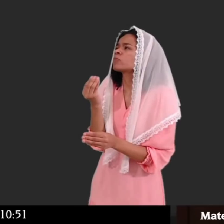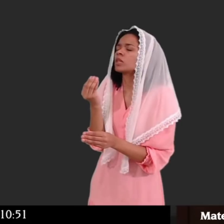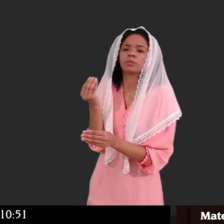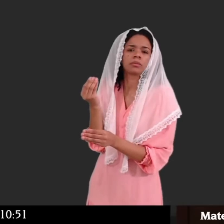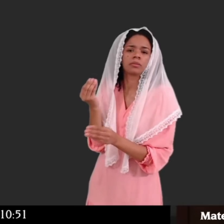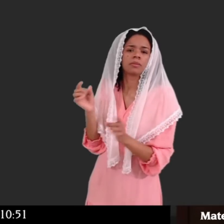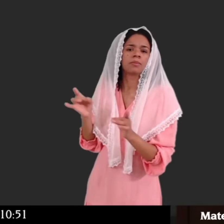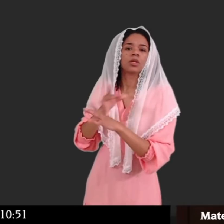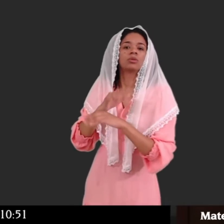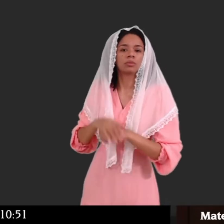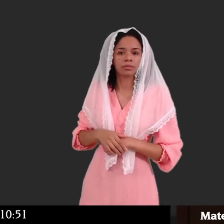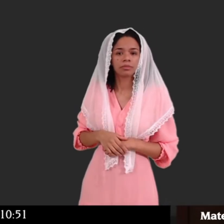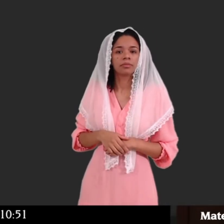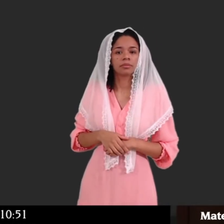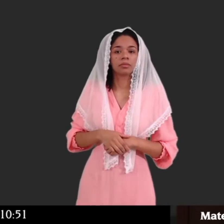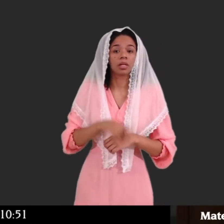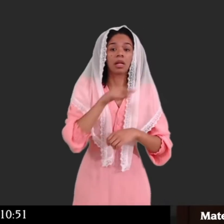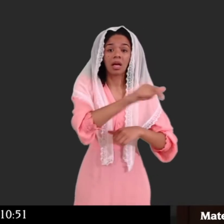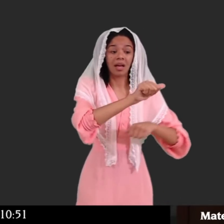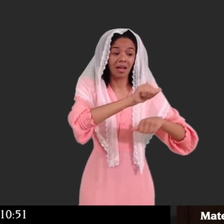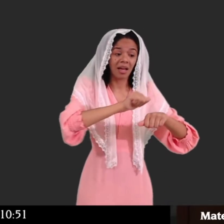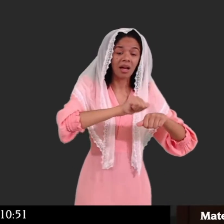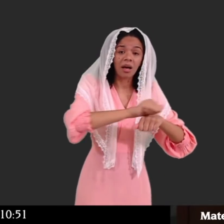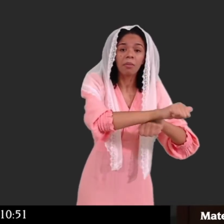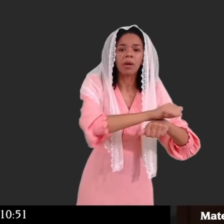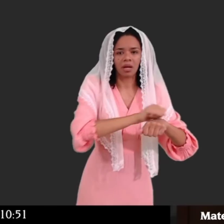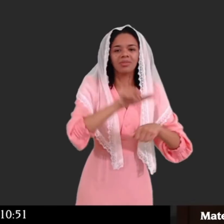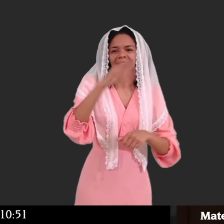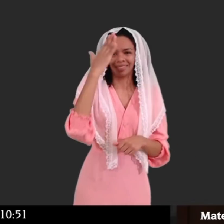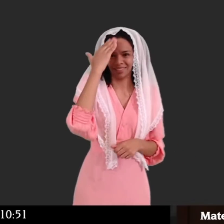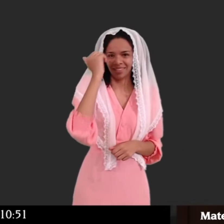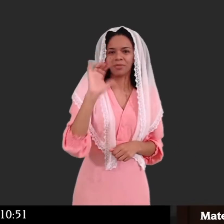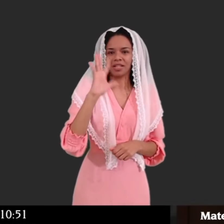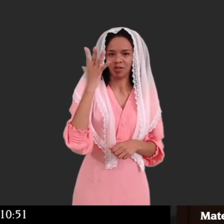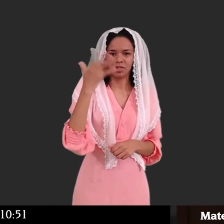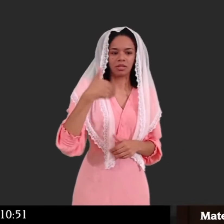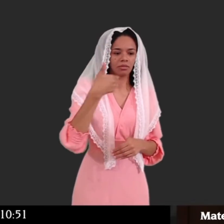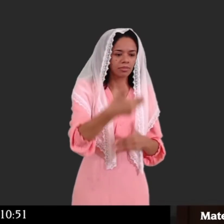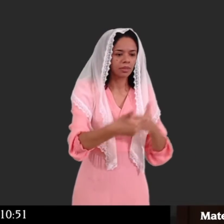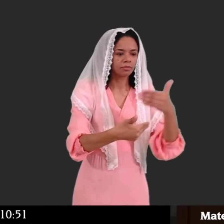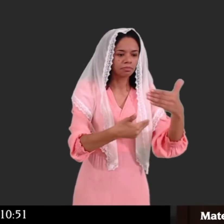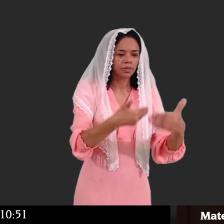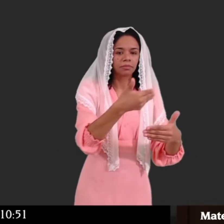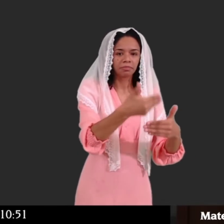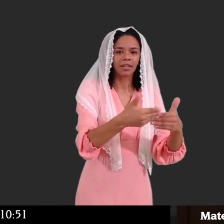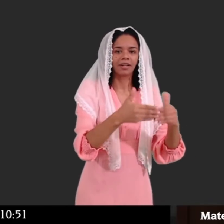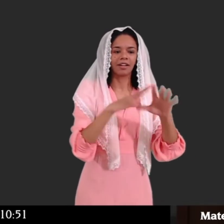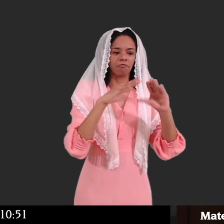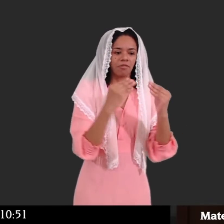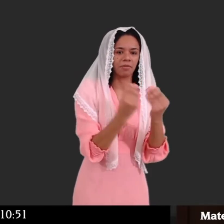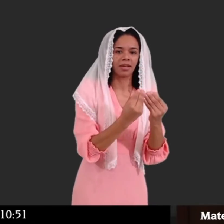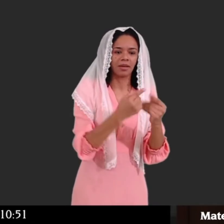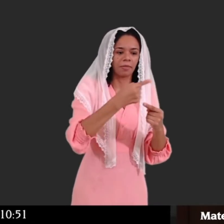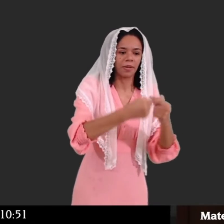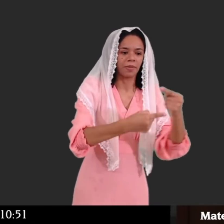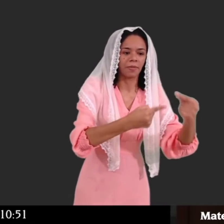Abraão então, irmãos, foi provado, os irmãos sabem, e ali veio a sua descendência,